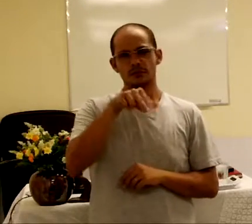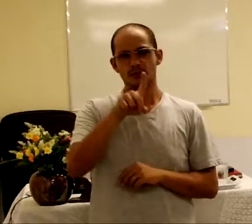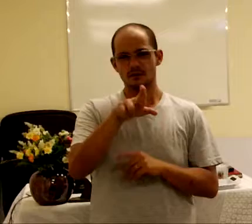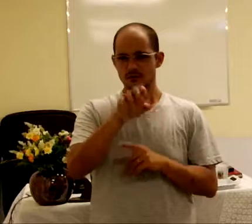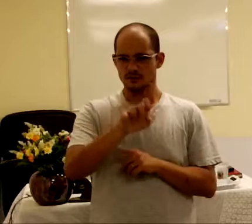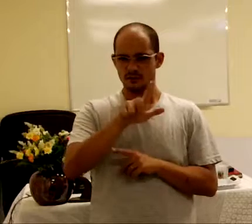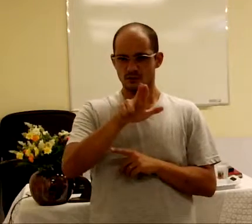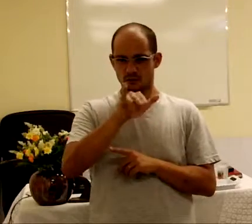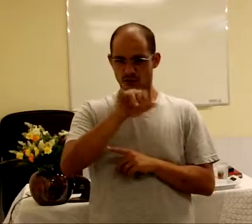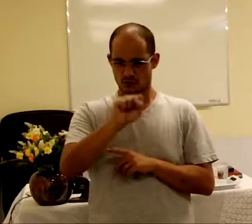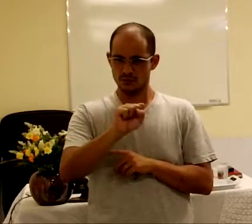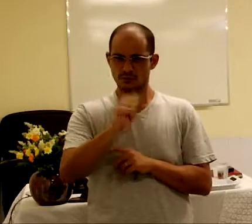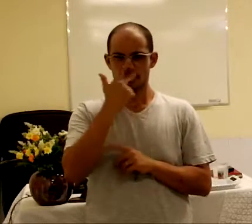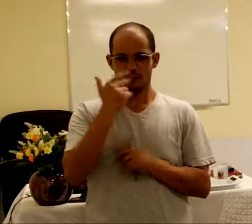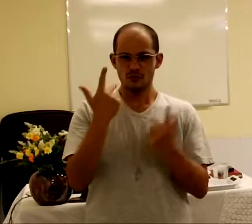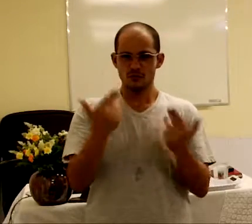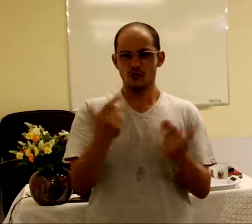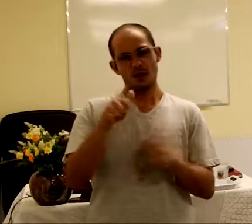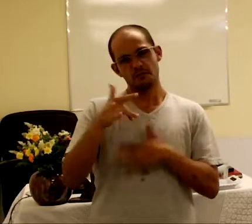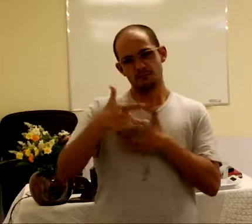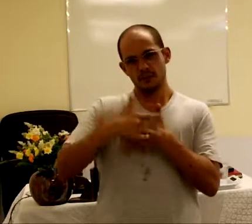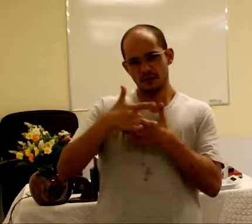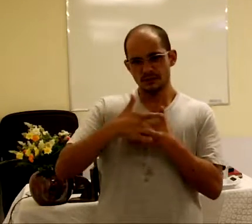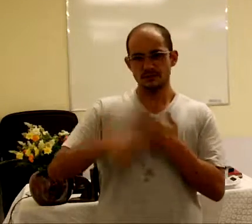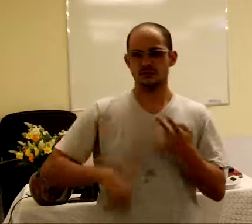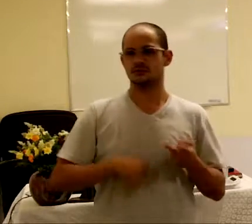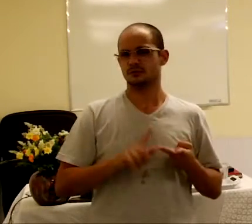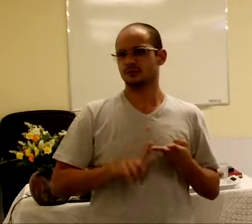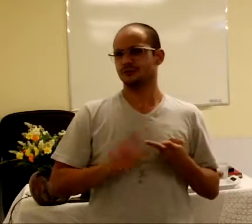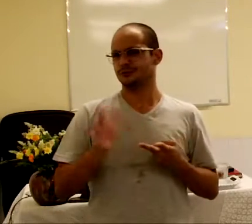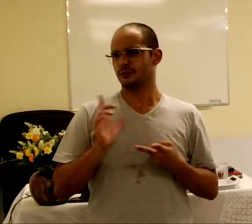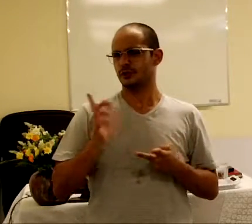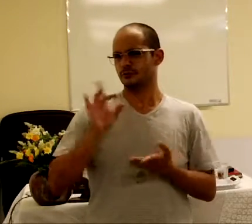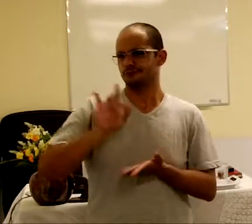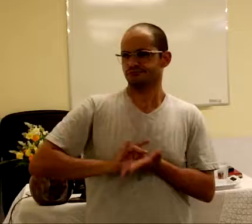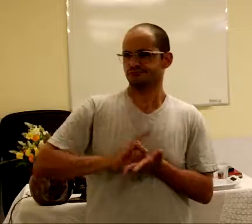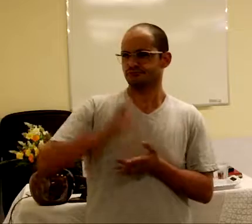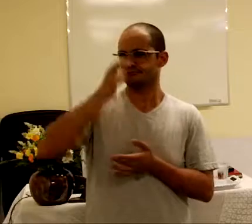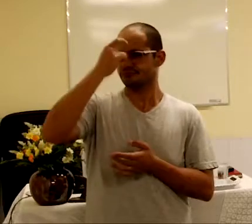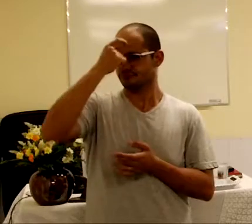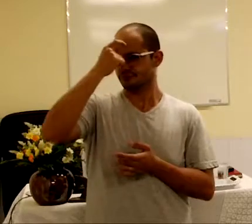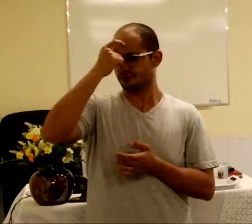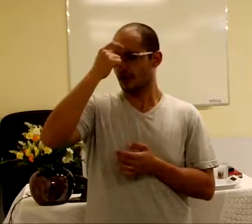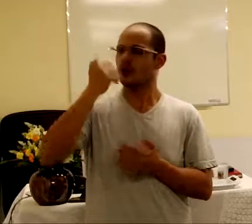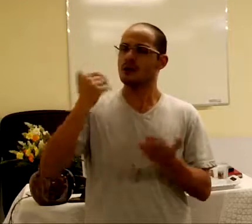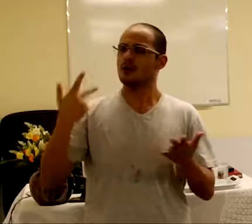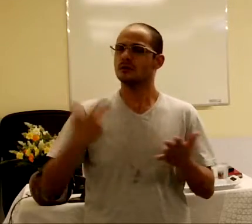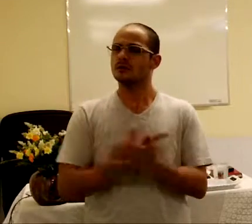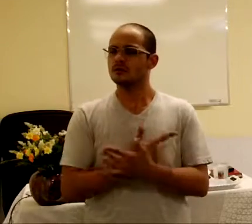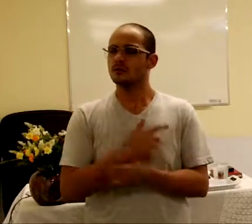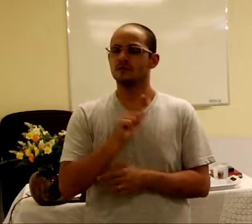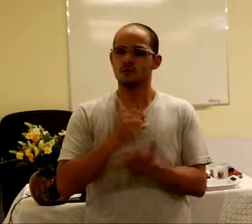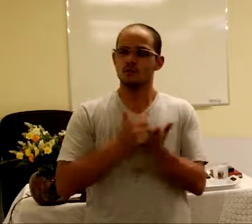André Luiz, não é? Era um médico, tinha algumas convicções, ele teve que recomeçar, né, também.